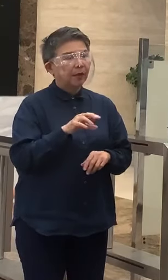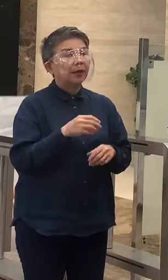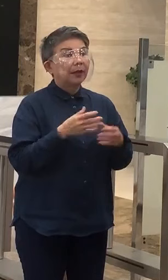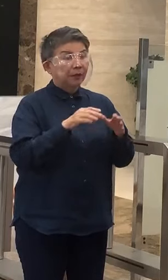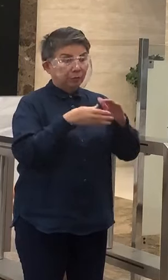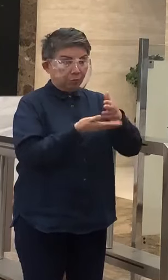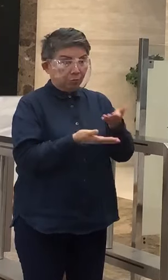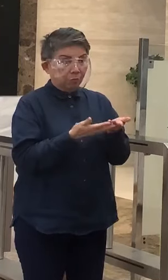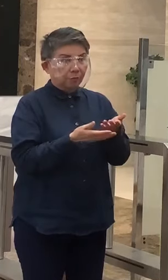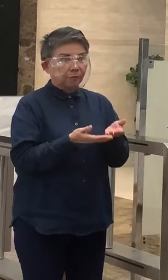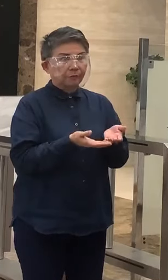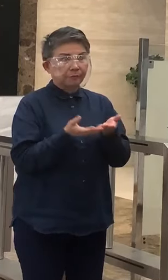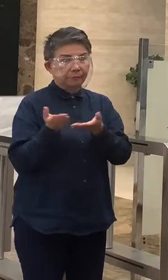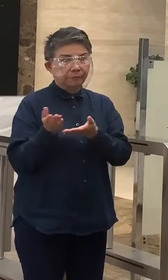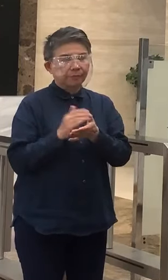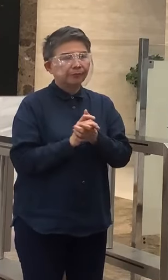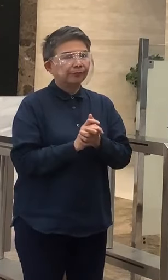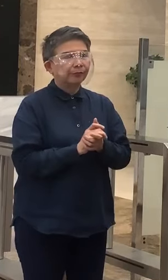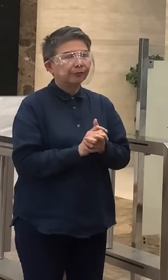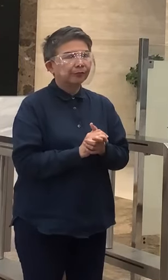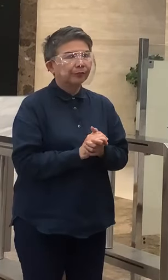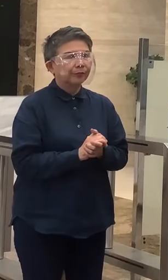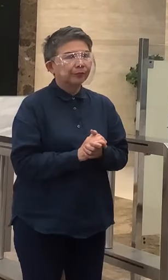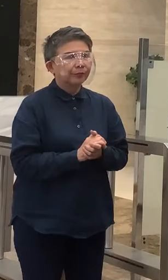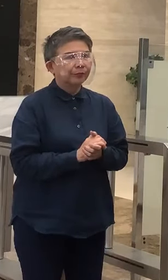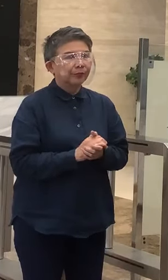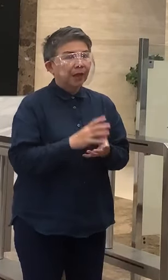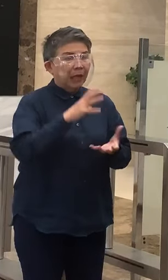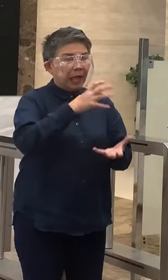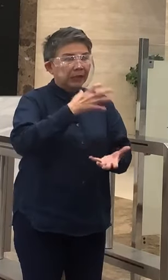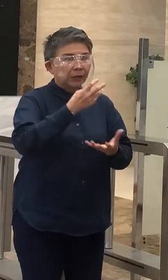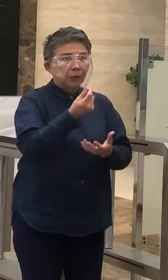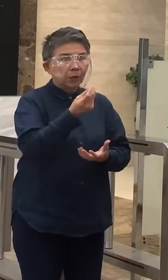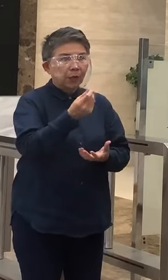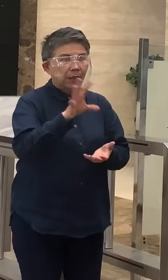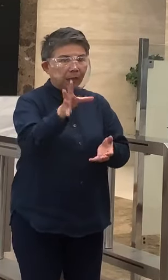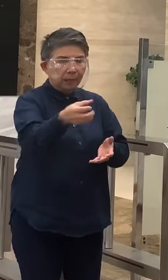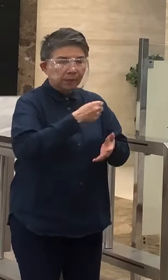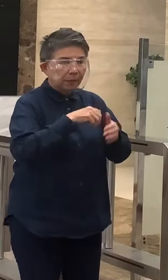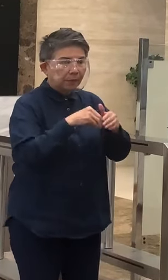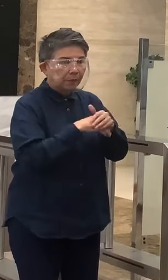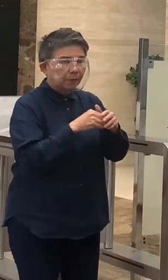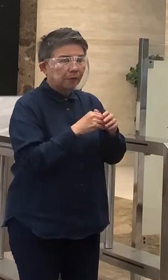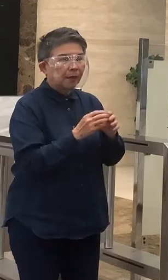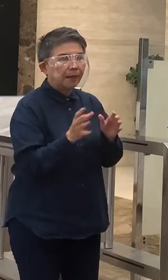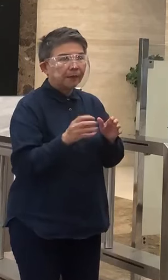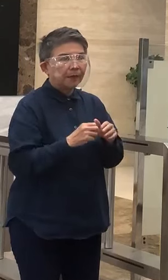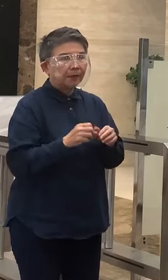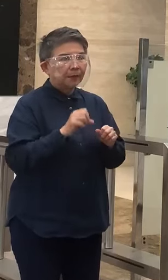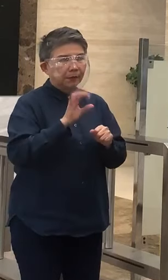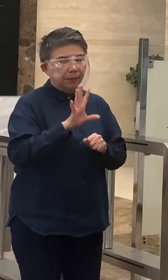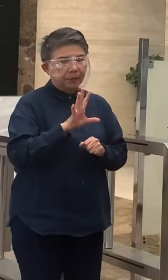2022 dengan mereka Asep uang yang disita sebanyak